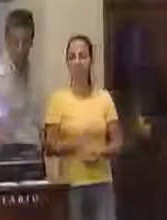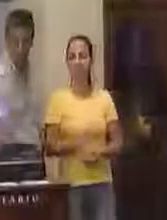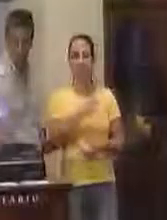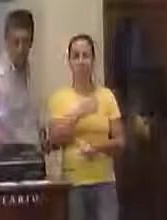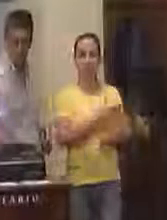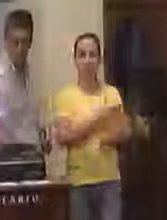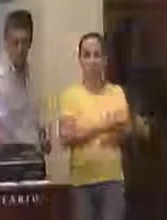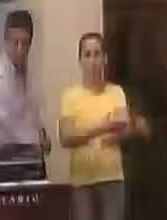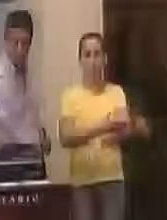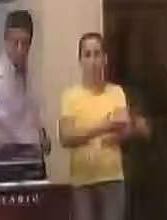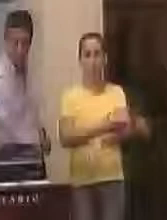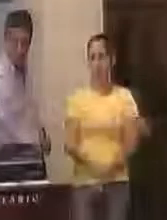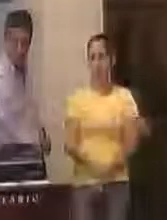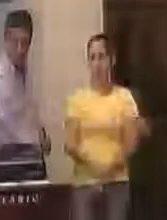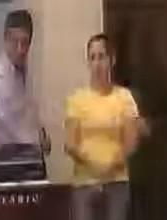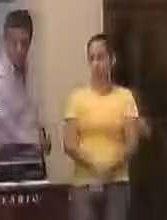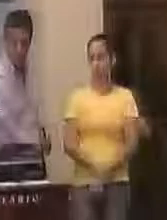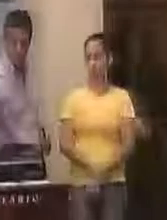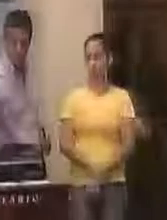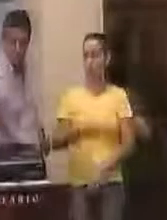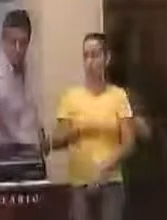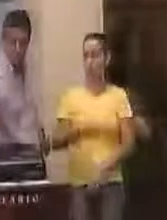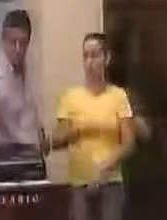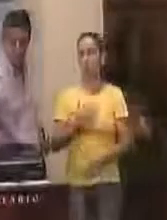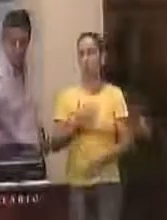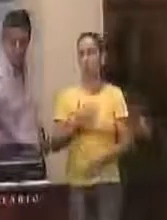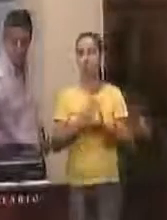aqui, secretária, a gente abre